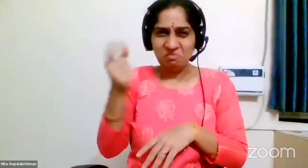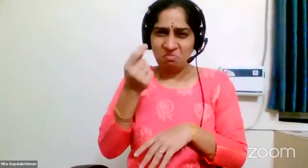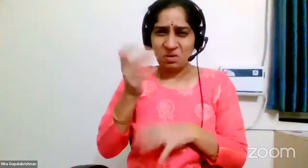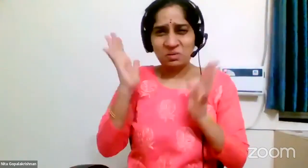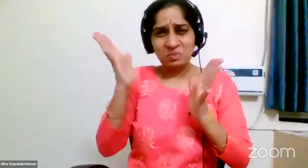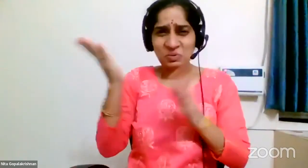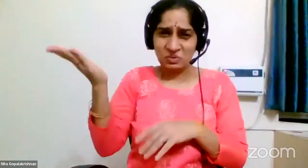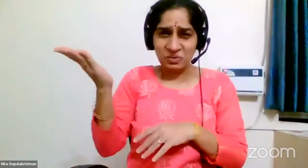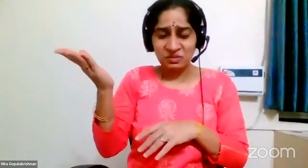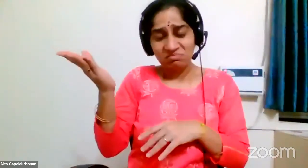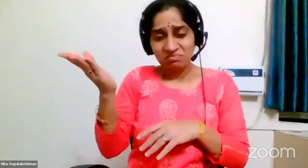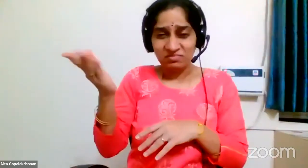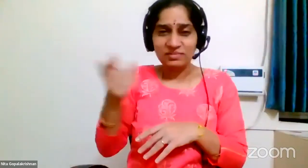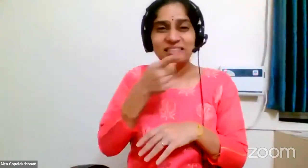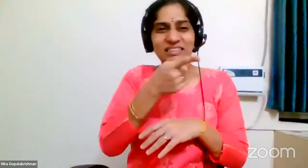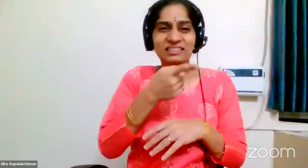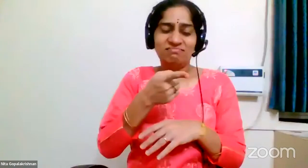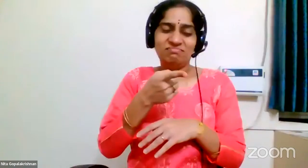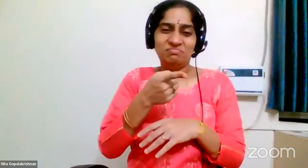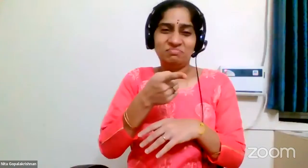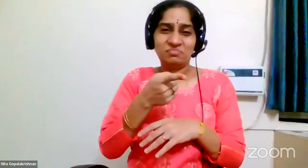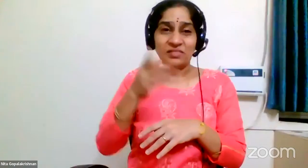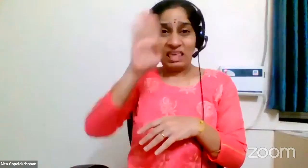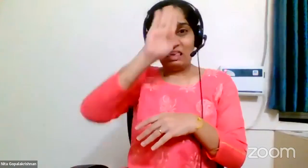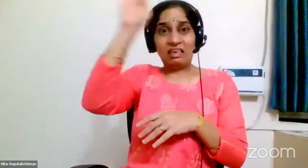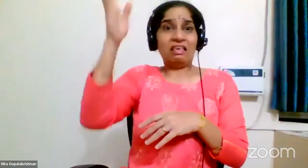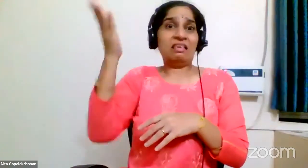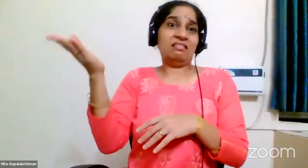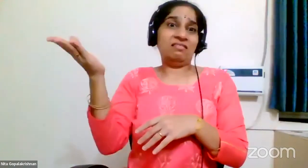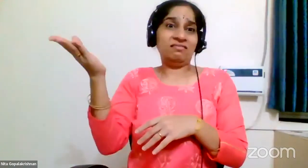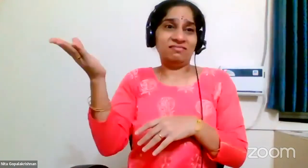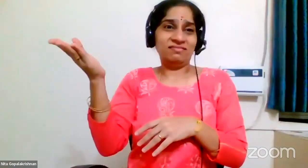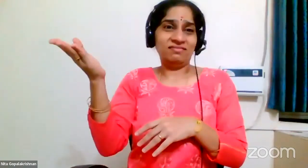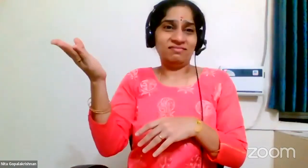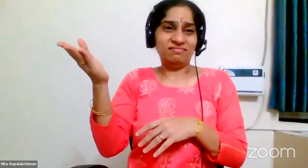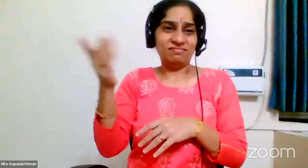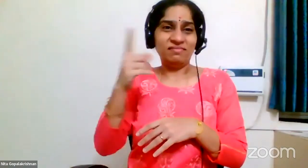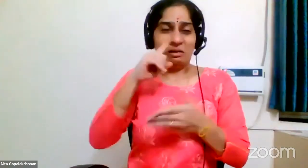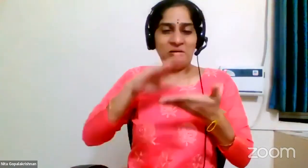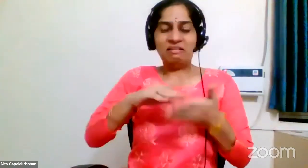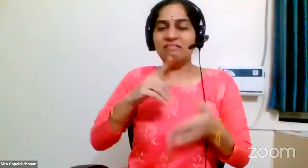भाई तुम्हारे फ्रेंड हैं, इतने बड़े राजा हैं, तो जाओ उनसे कुछ धन मांग लाओ।